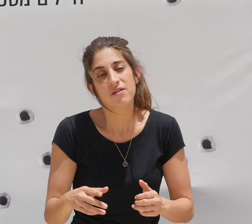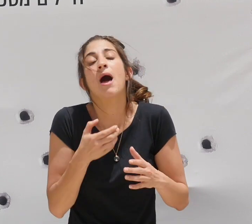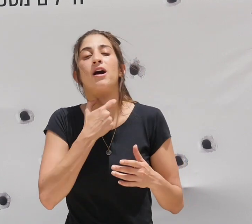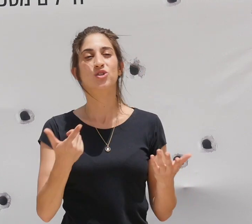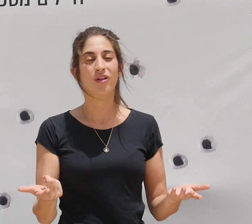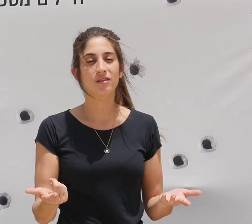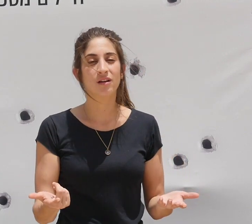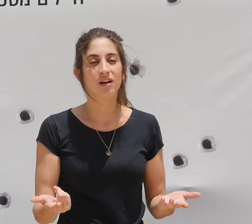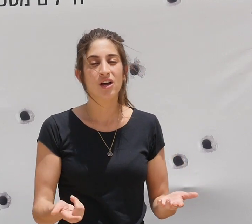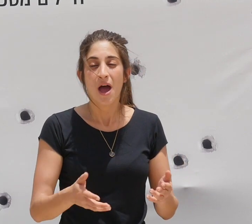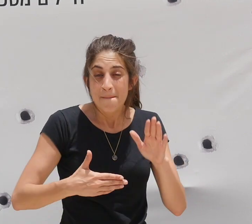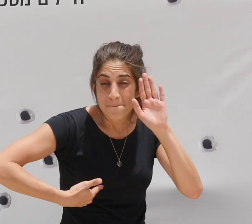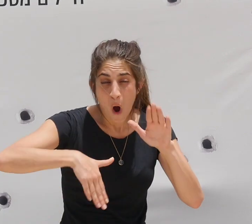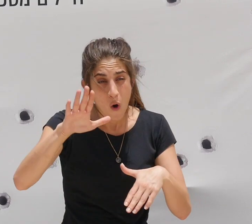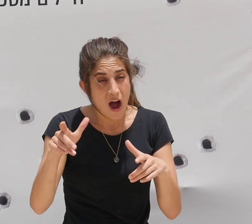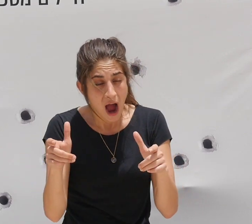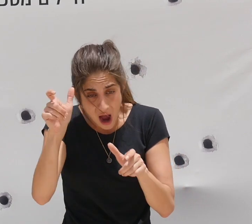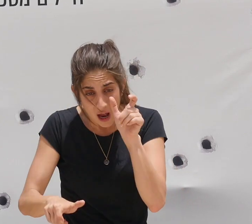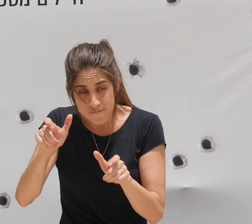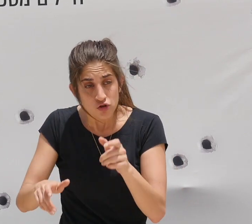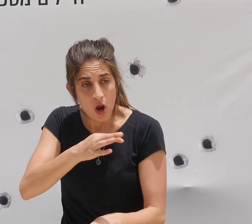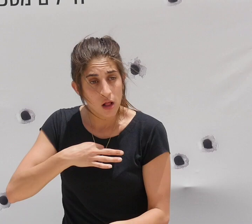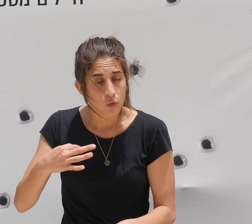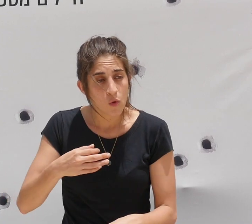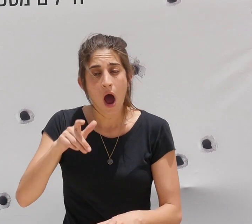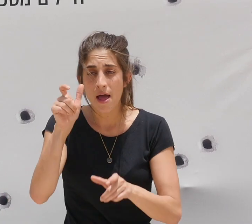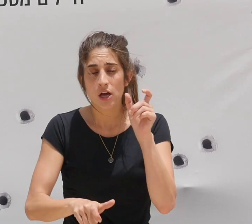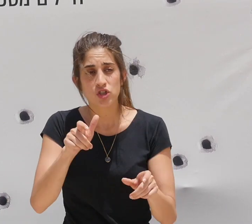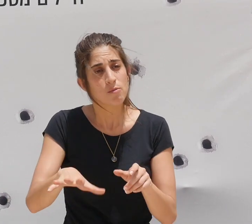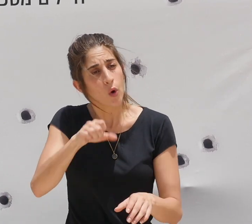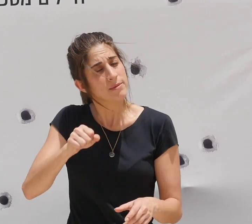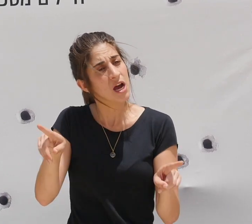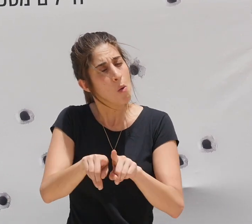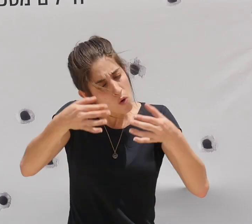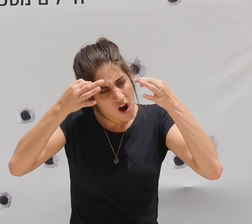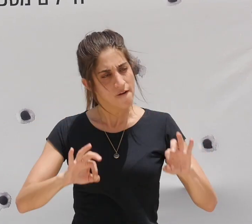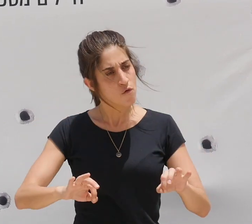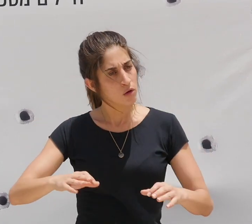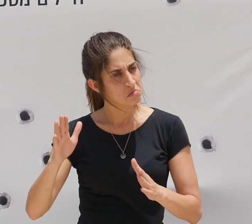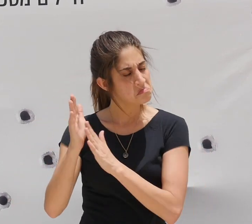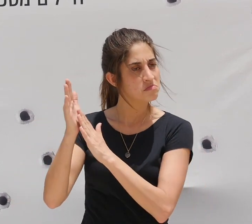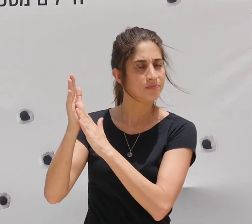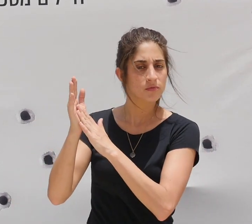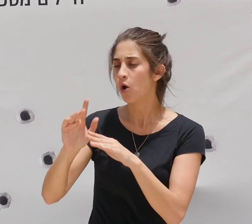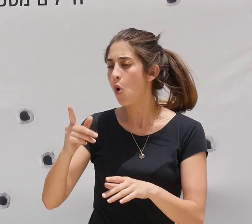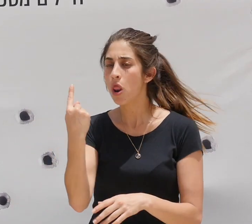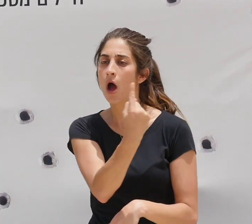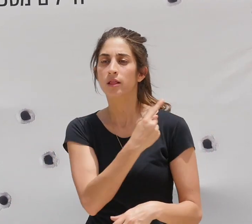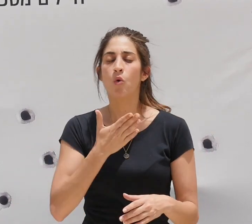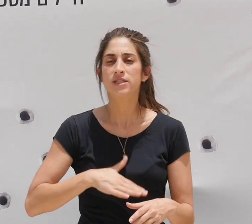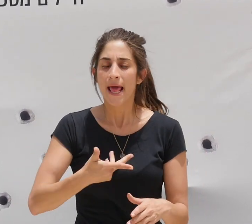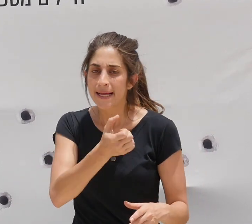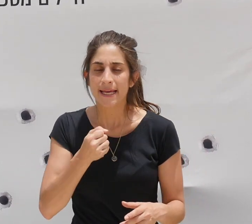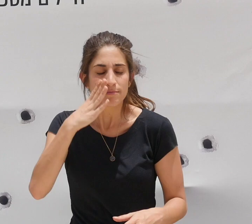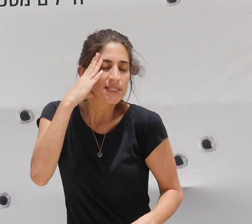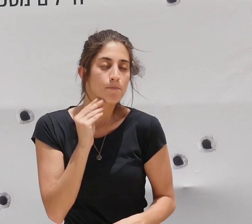לעשות? שברוב החבר'ה שלנו, אנשים לוקחים את זה ככבוד. אז כל אחד רוצה לצאת עם התחושה של